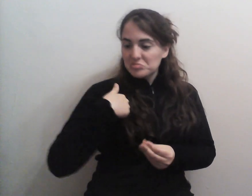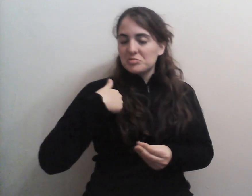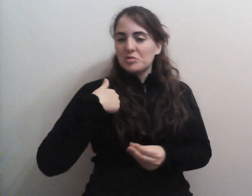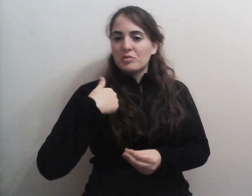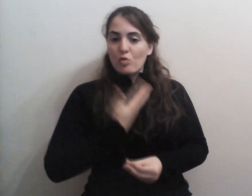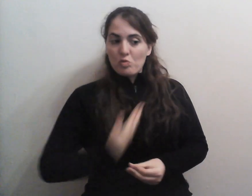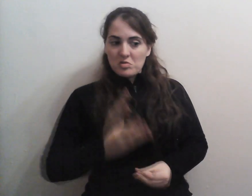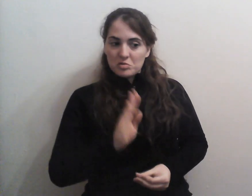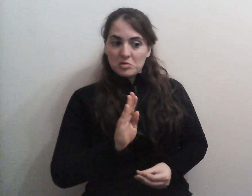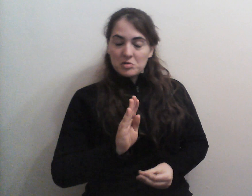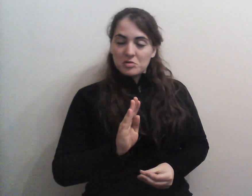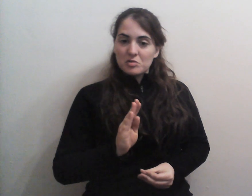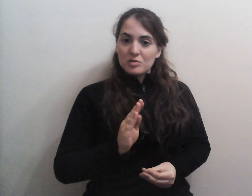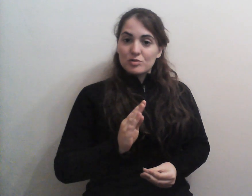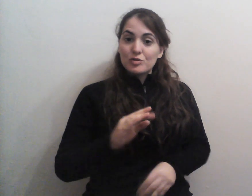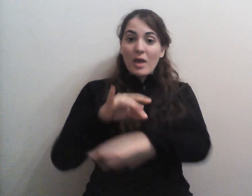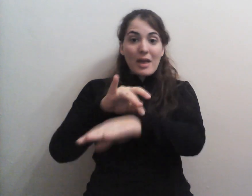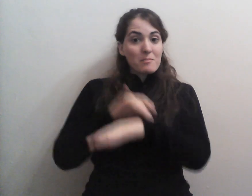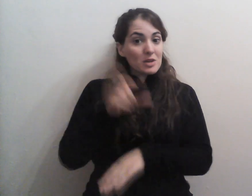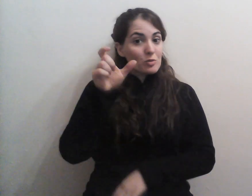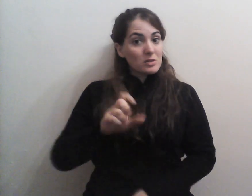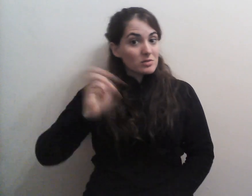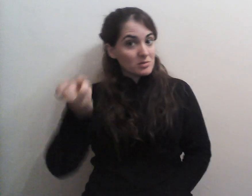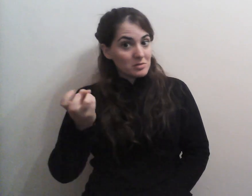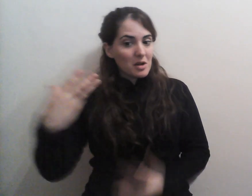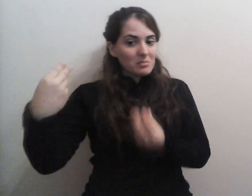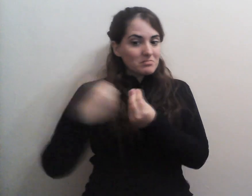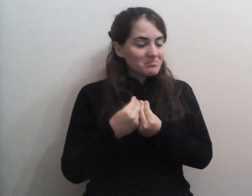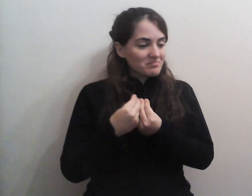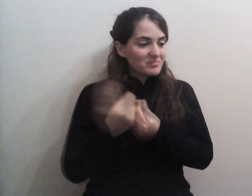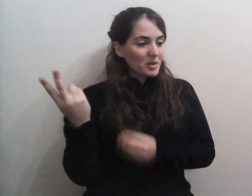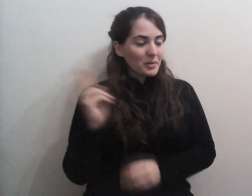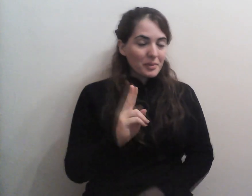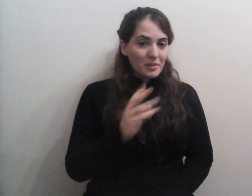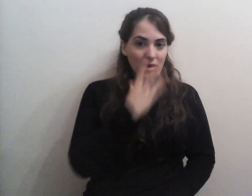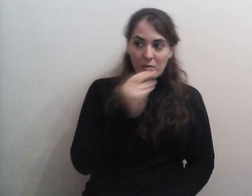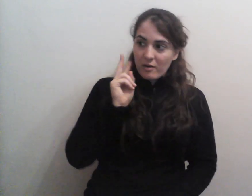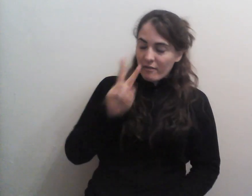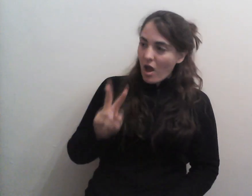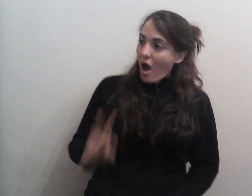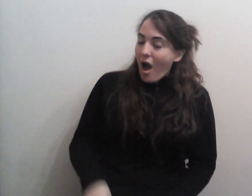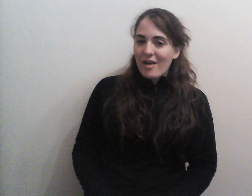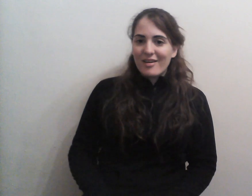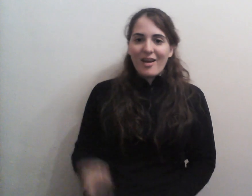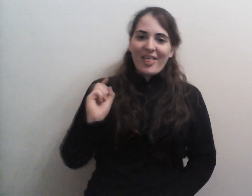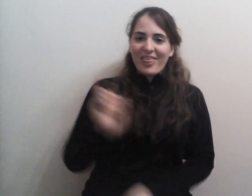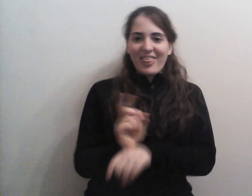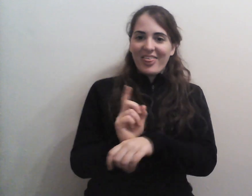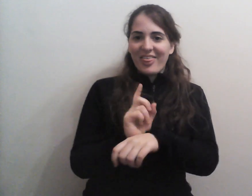dar vueltas pidiéndole que les dé cosquillas y que esté con ellos un rato. Entonces, todo depende de si los perros me